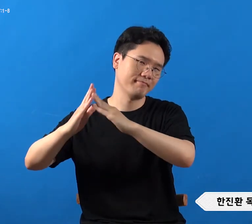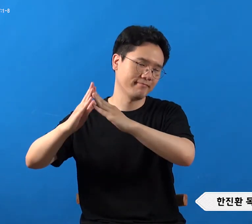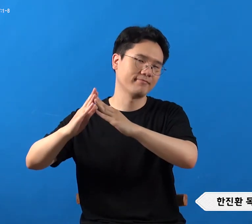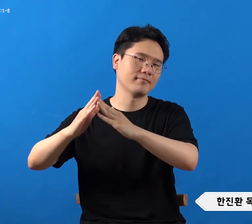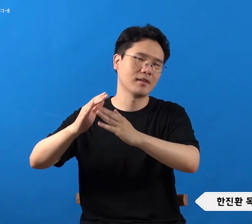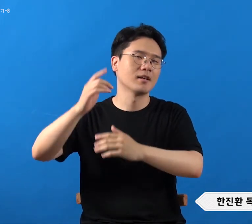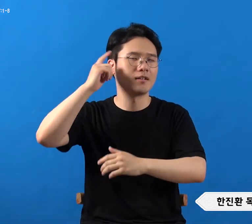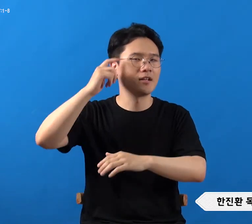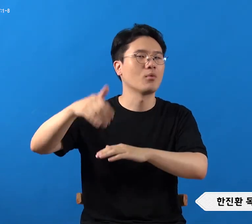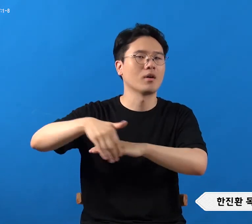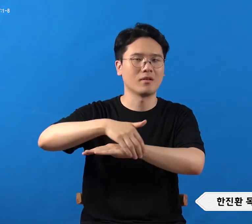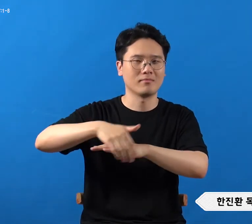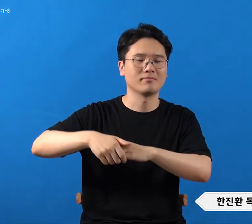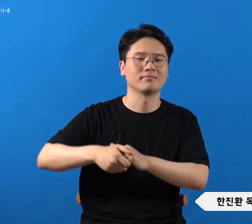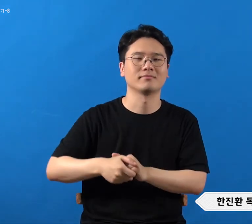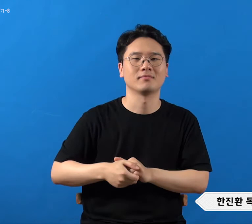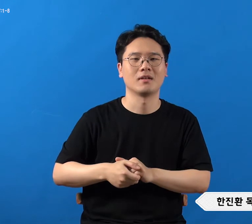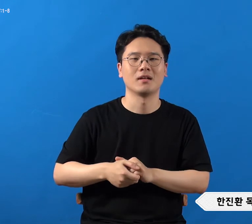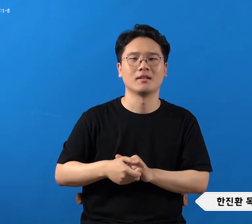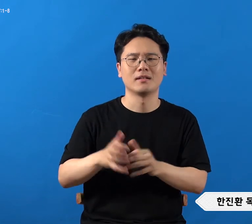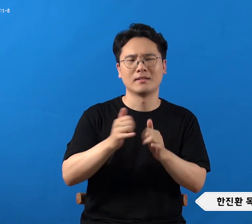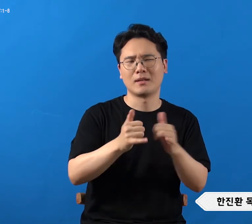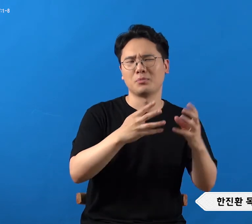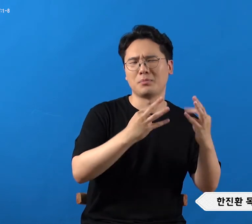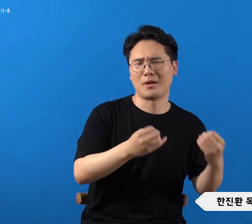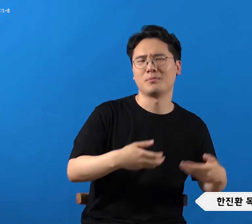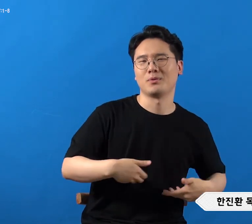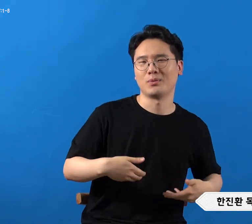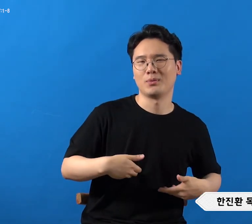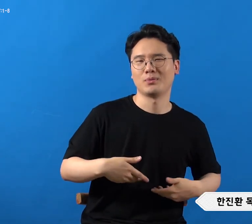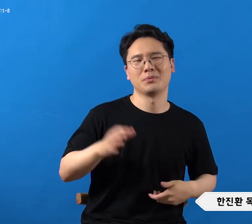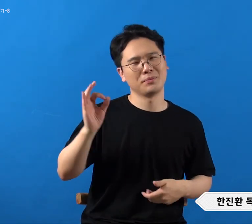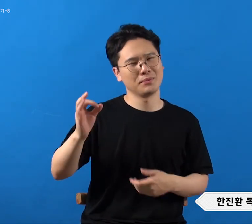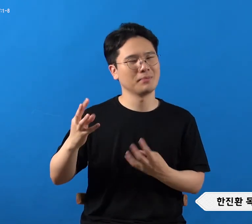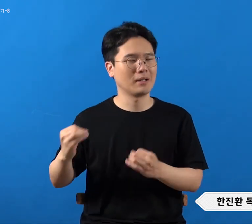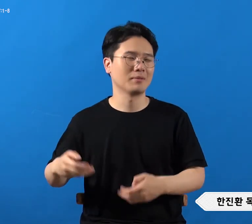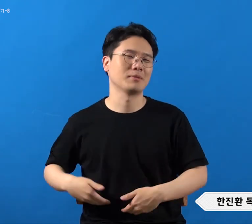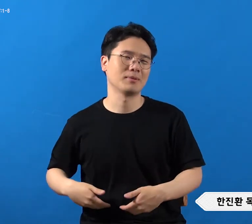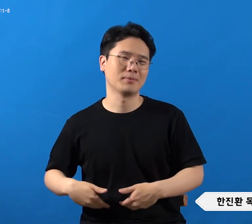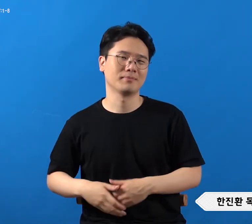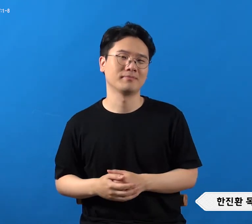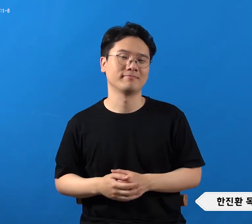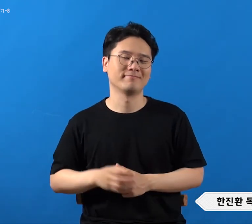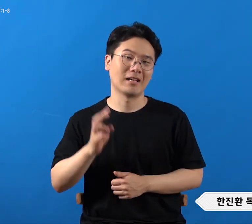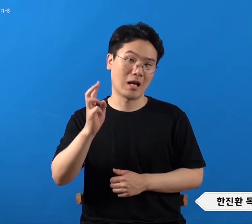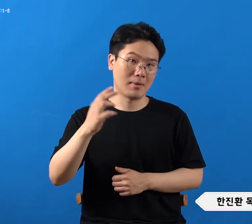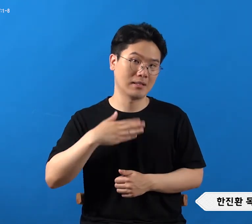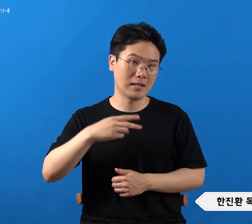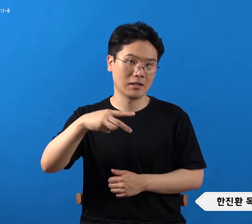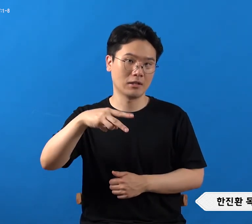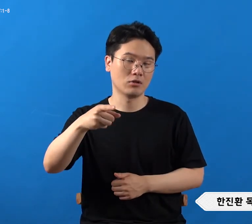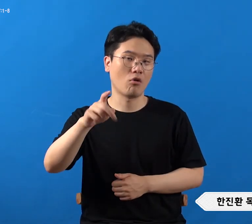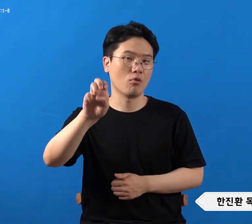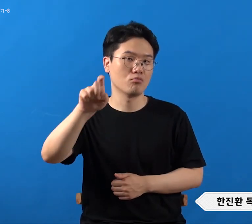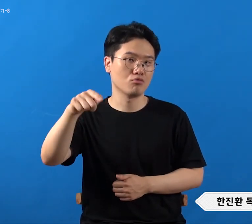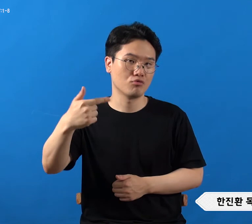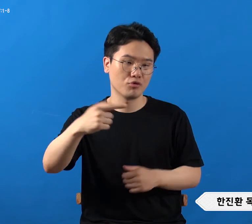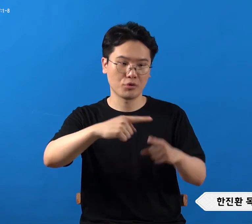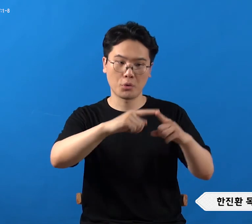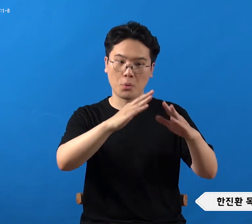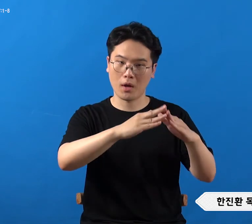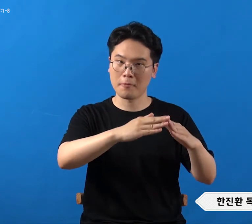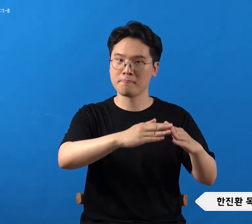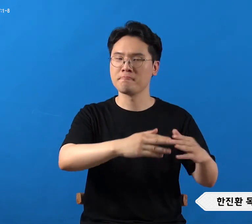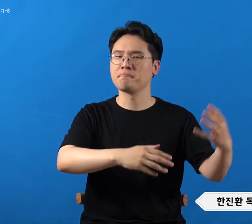이 재원도 많이 필요한 일입니다. 아마 제가 서문교회 부임해서 단일 프로젝트로는 제일